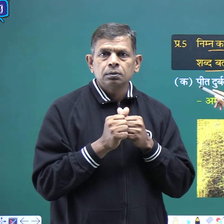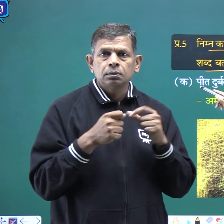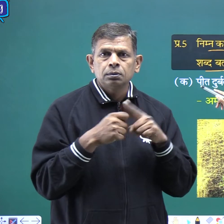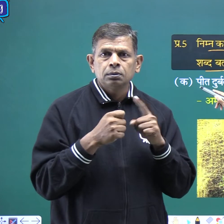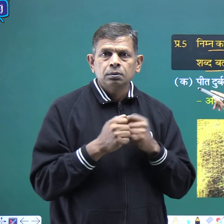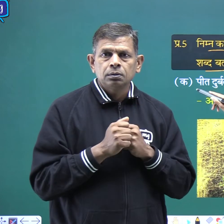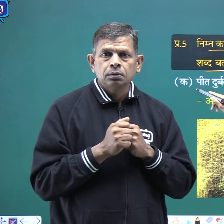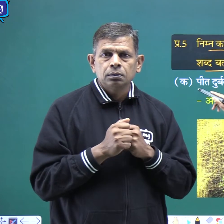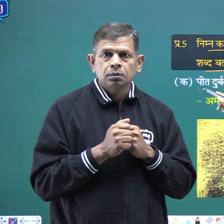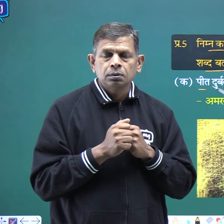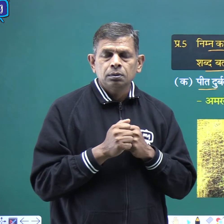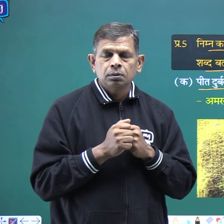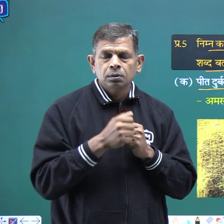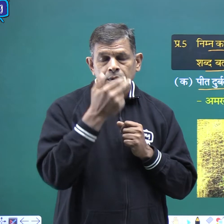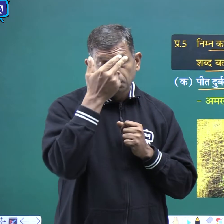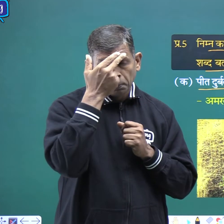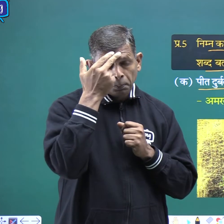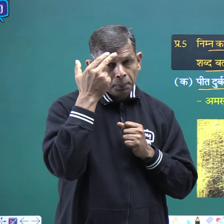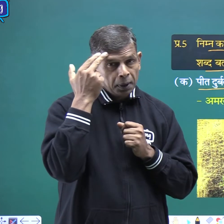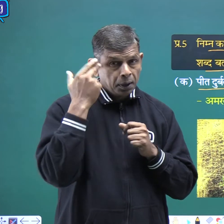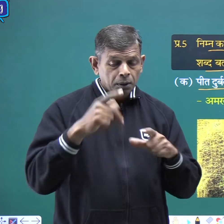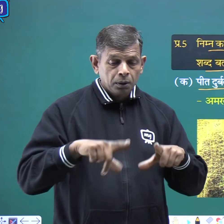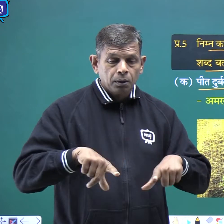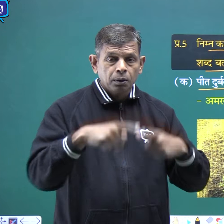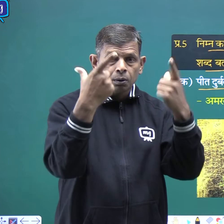क, पीत दुर्बल तने वाला